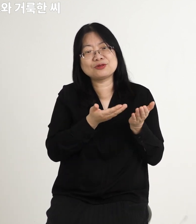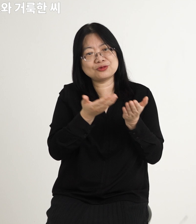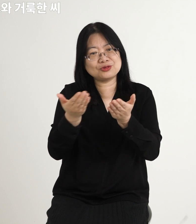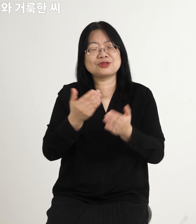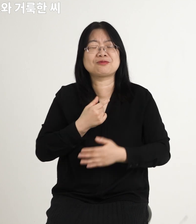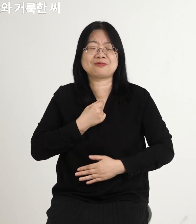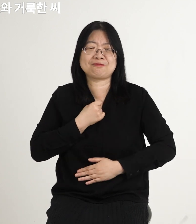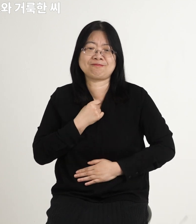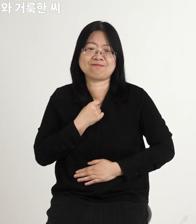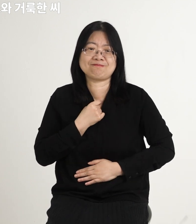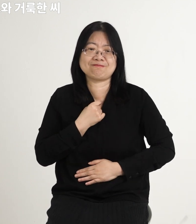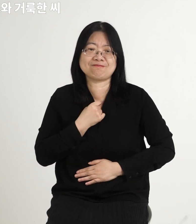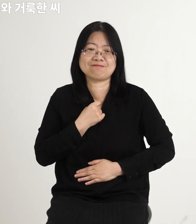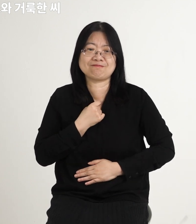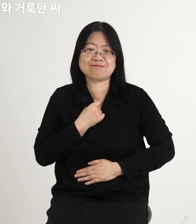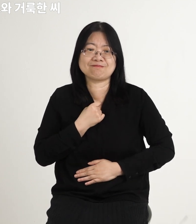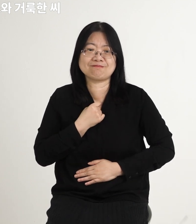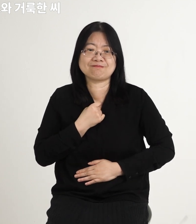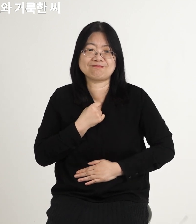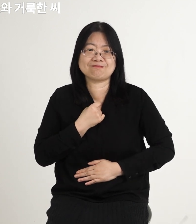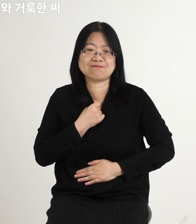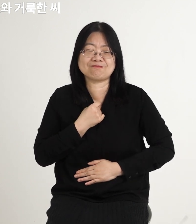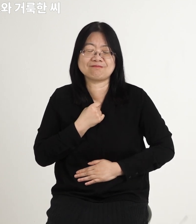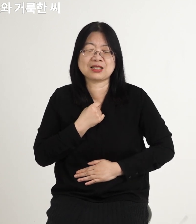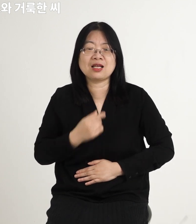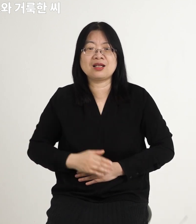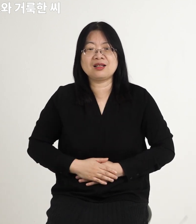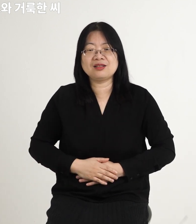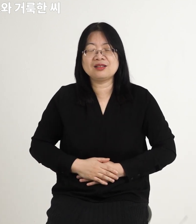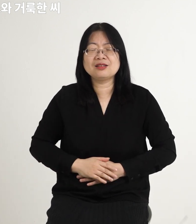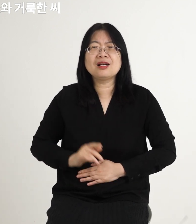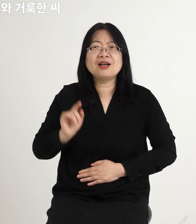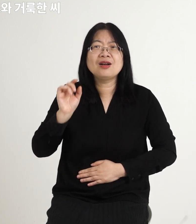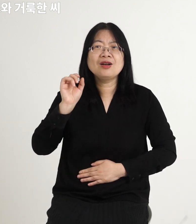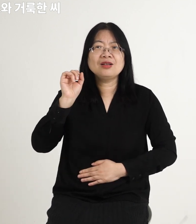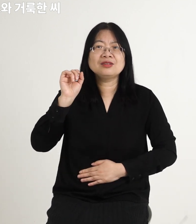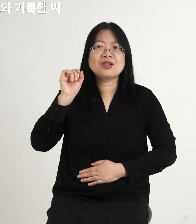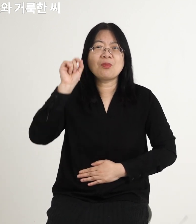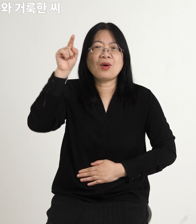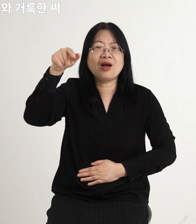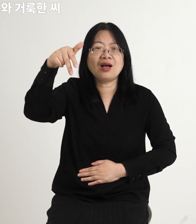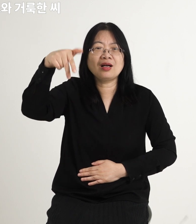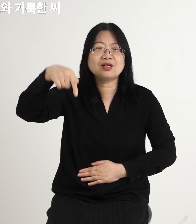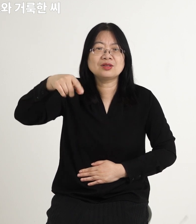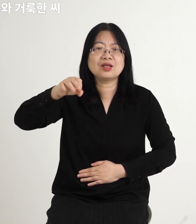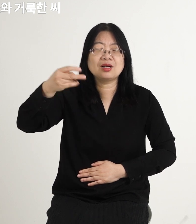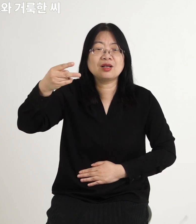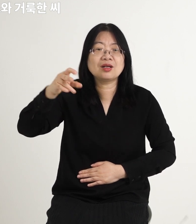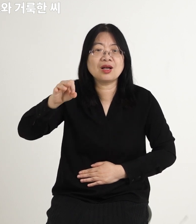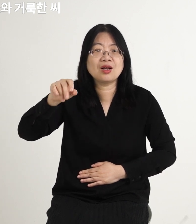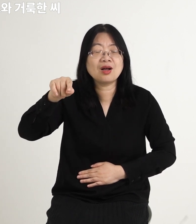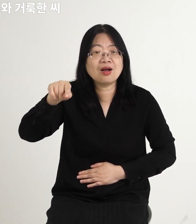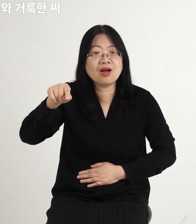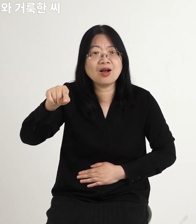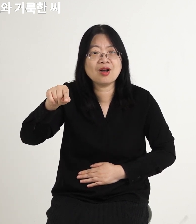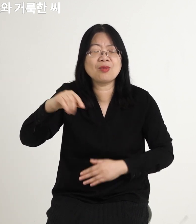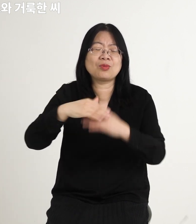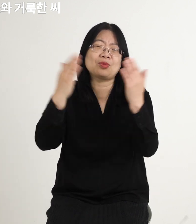가기를 원하십니다. 저 중동의 모든 참화도